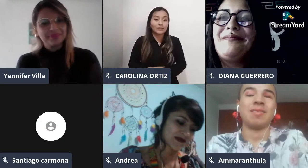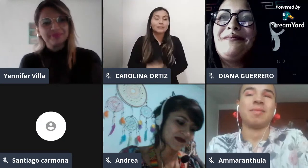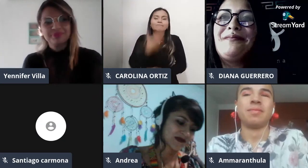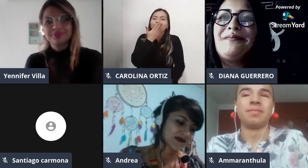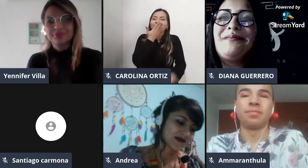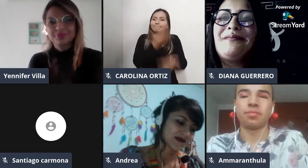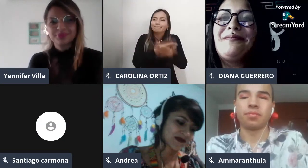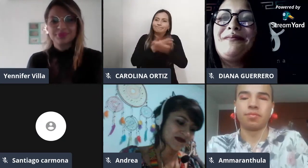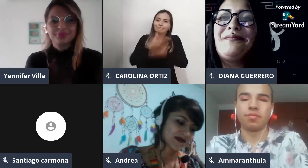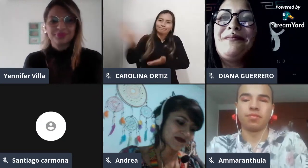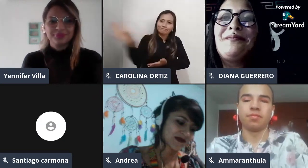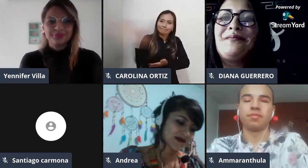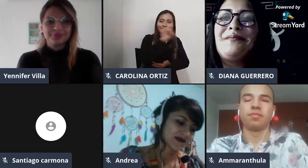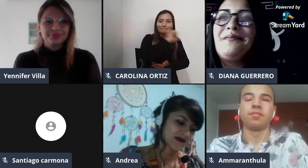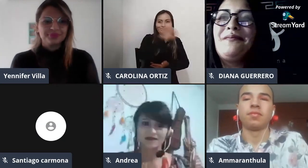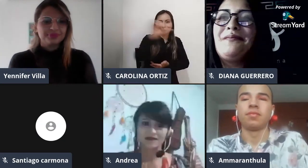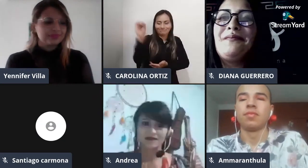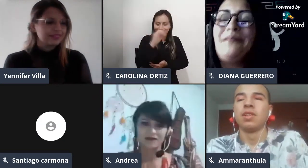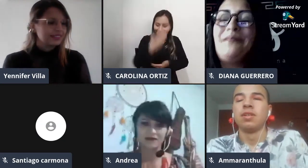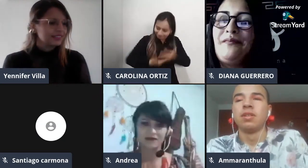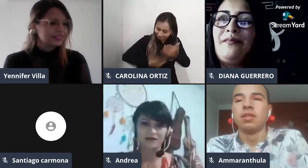queridas.